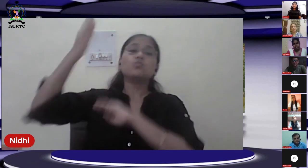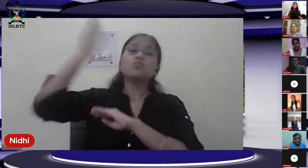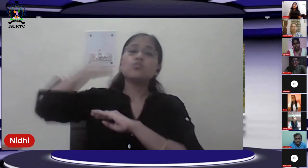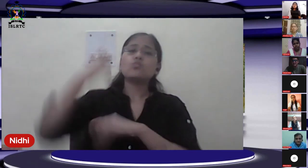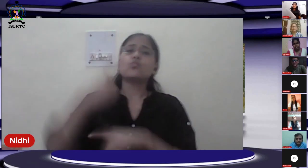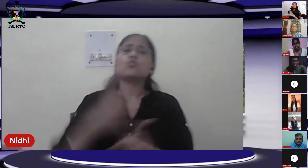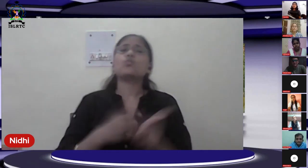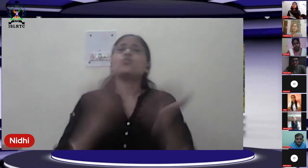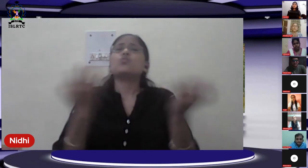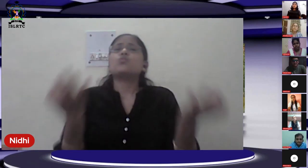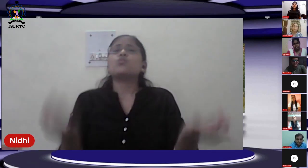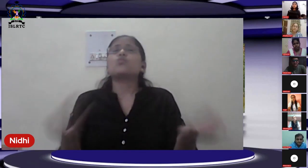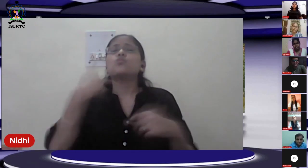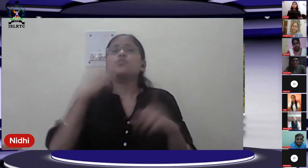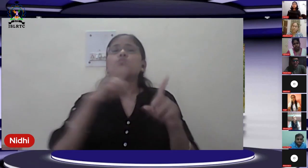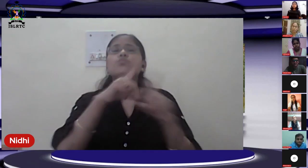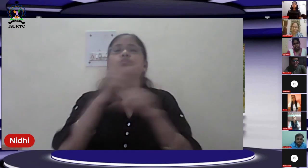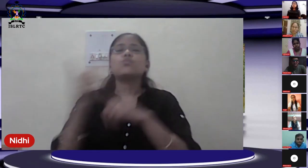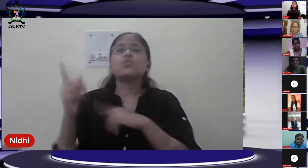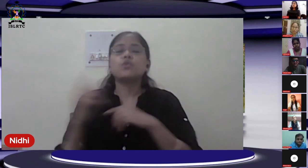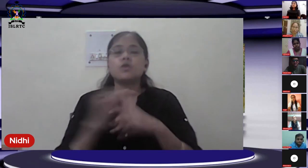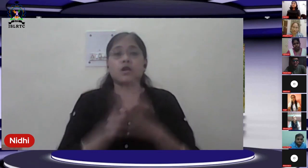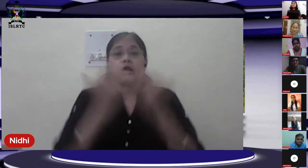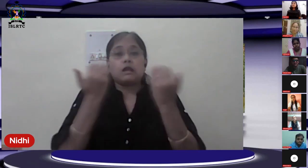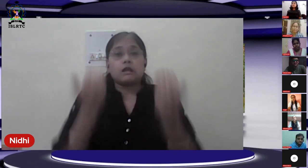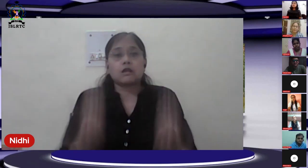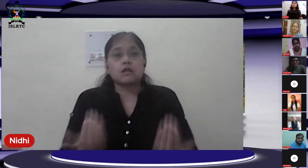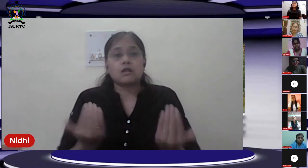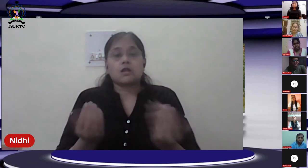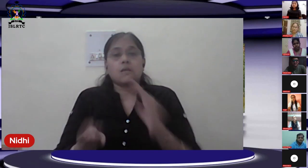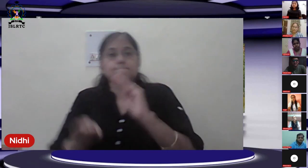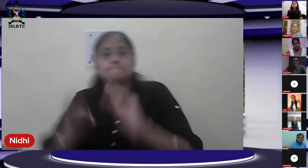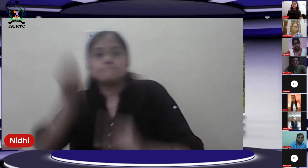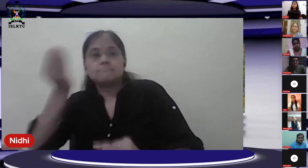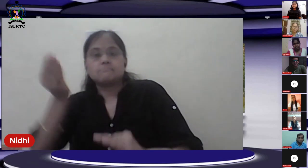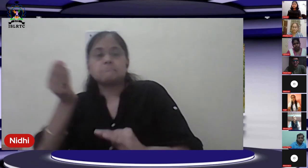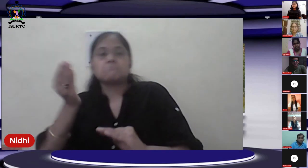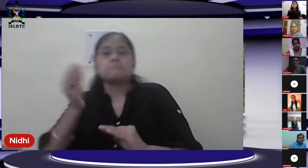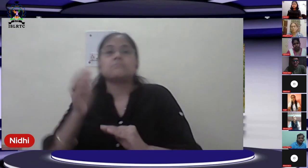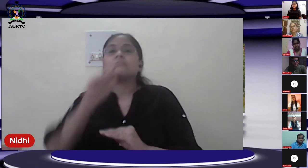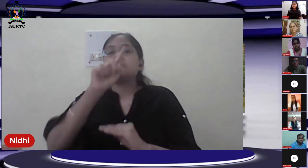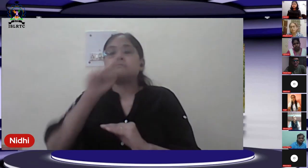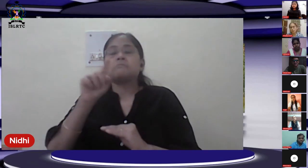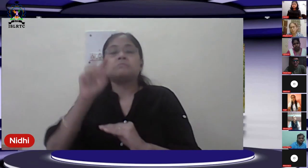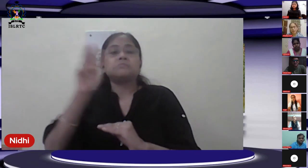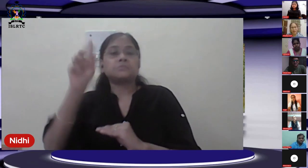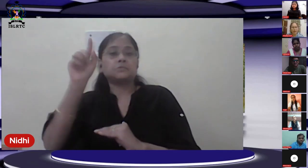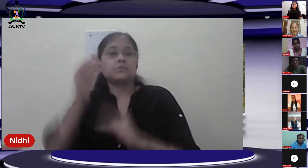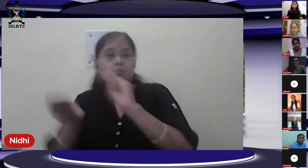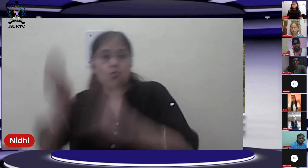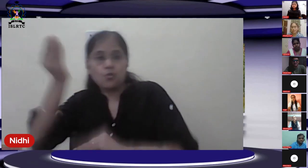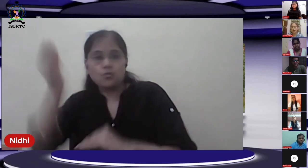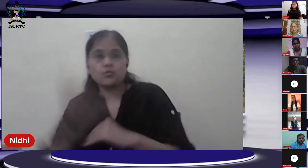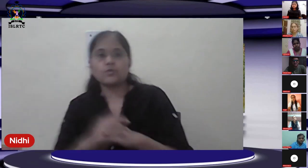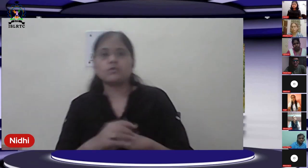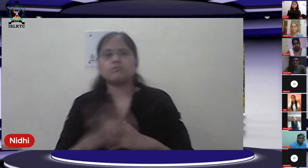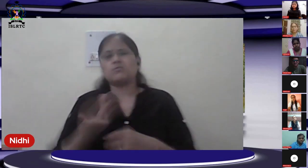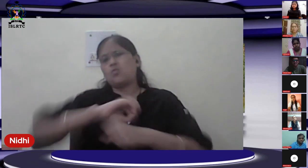वाले लोग थे उससे 3 गुना ज्यादा उसके लोग बढ़ गए। मतलब रीजन कोरोना रहा या कुछ भी रहा हो